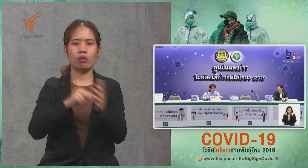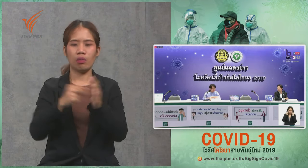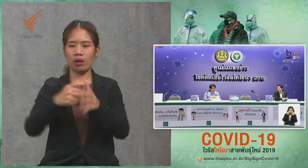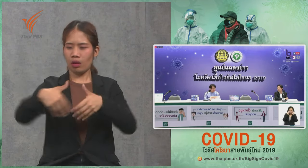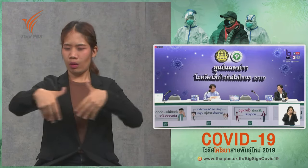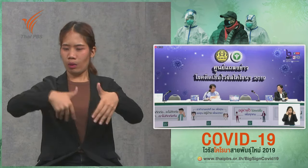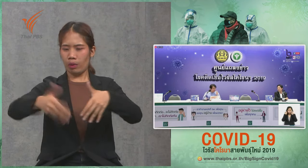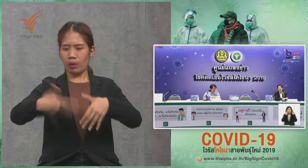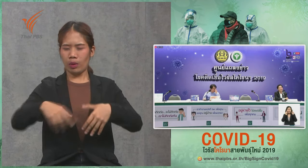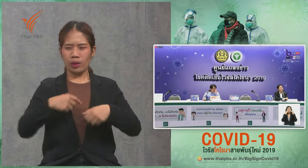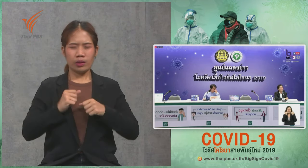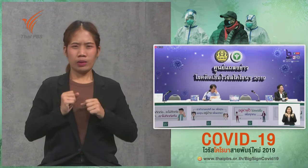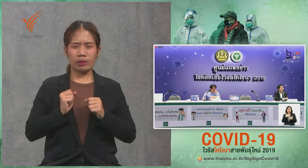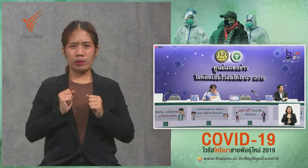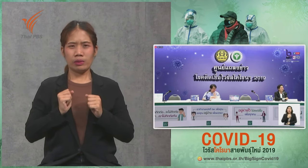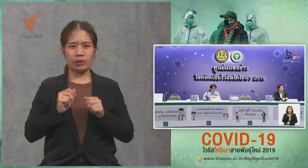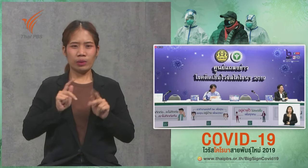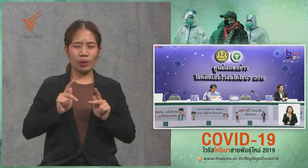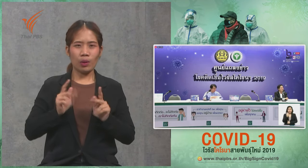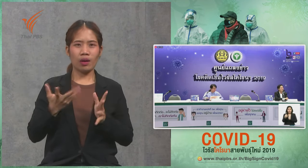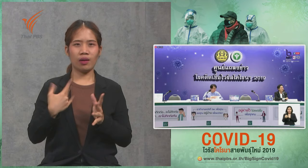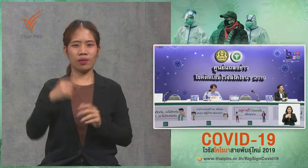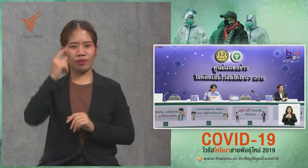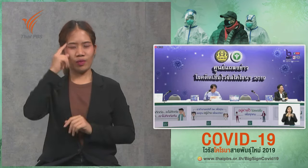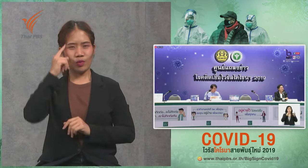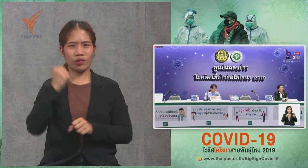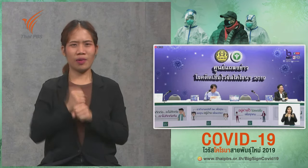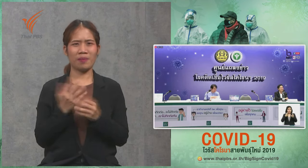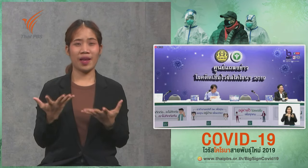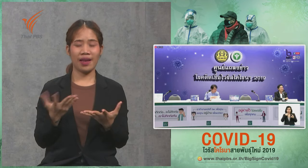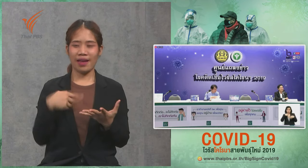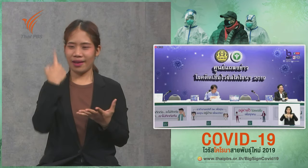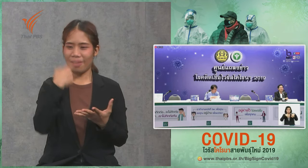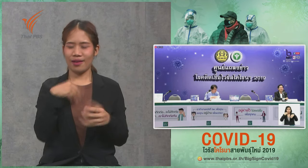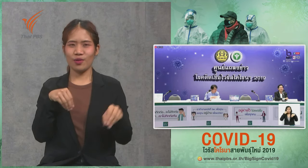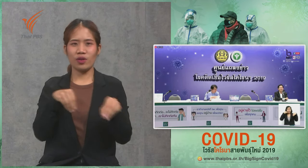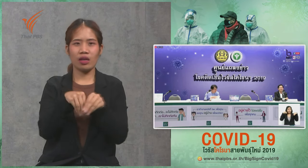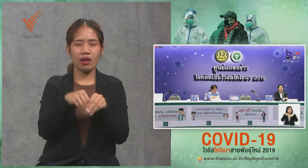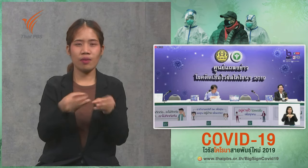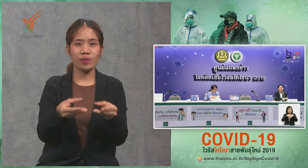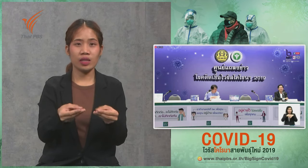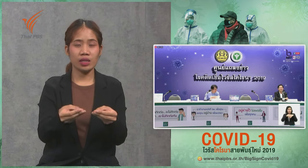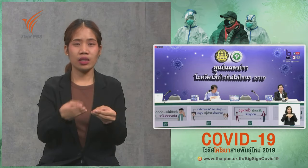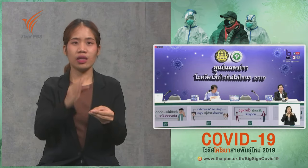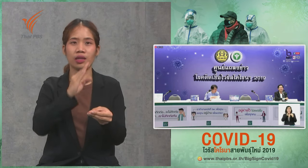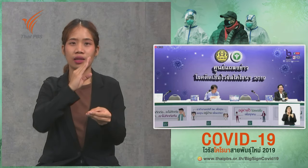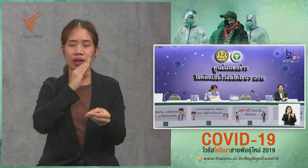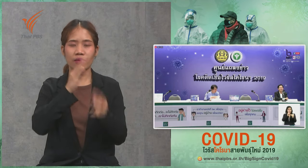ก็เลยอยากได้ข้อแนะนำในการปฏิบัติตัวสำหรับคนที่อยู่ในพื้นที่หากว่ามี